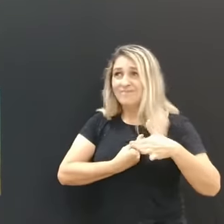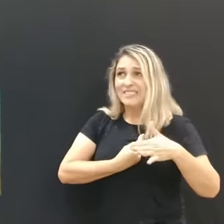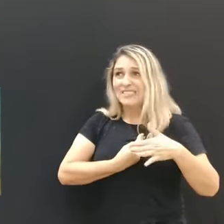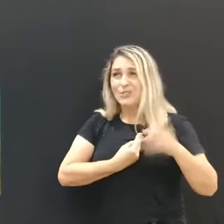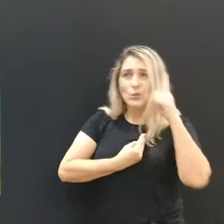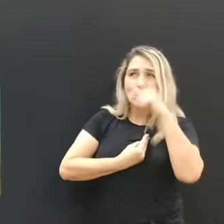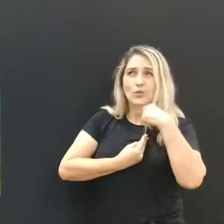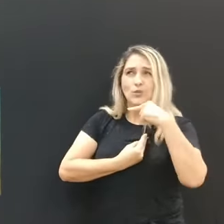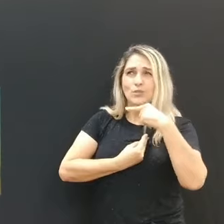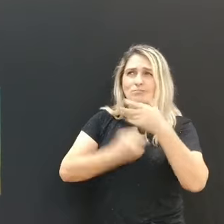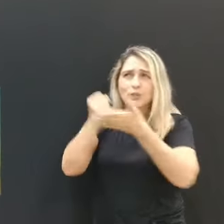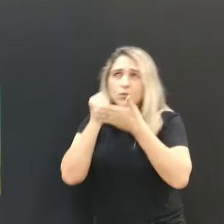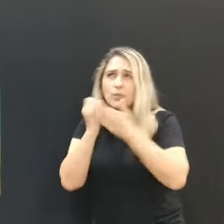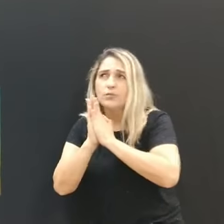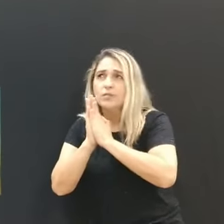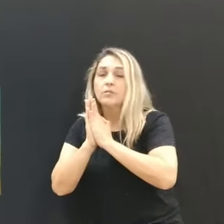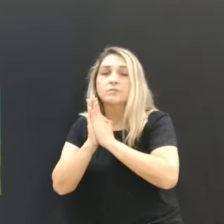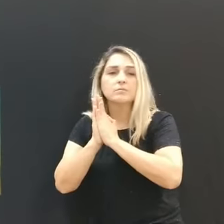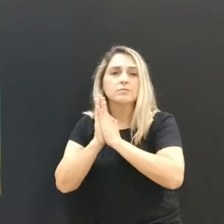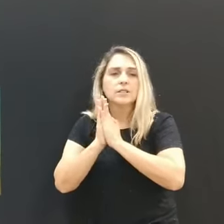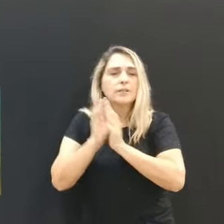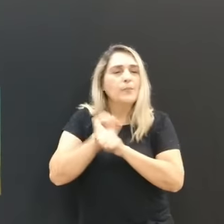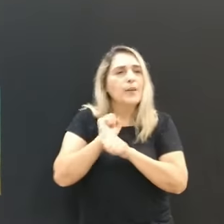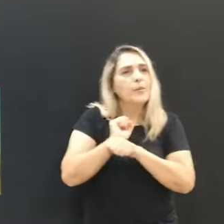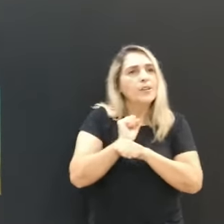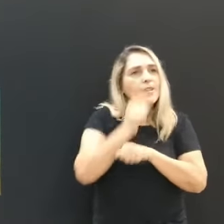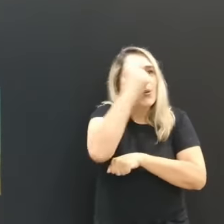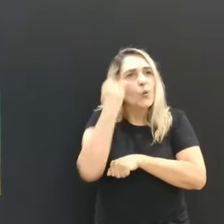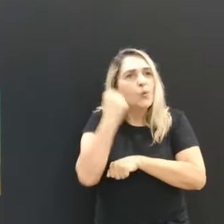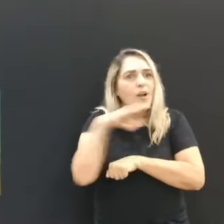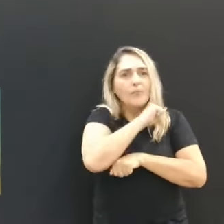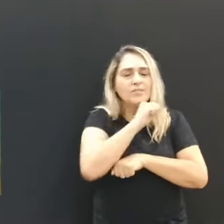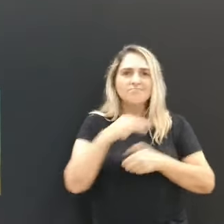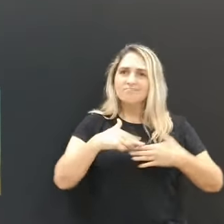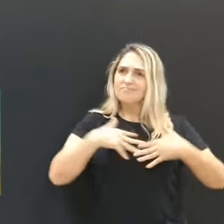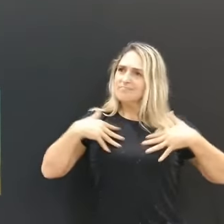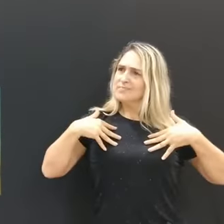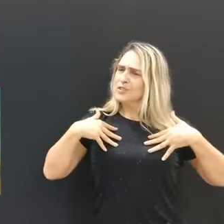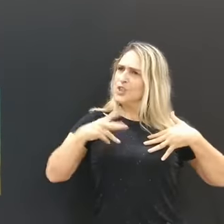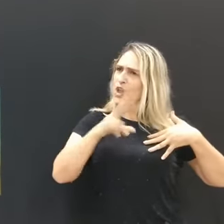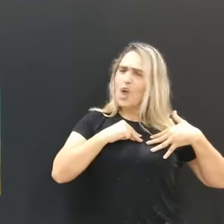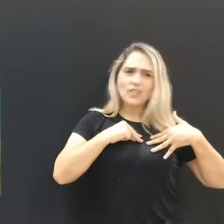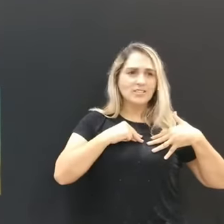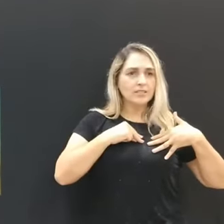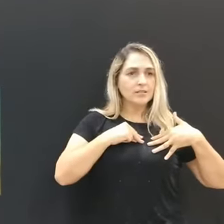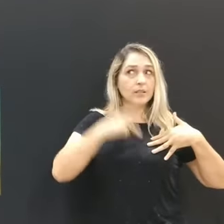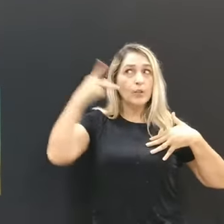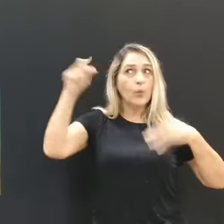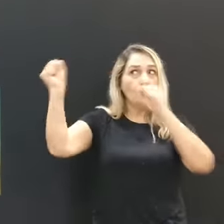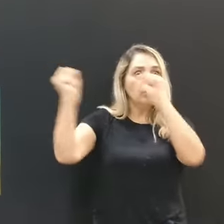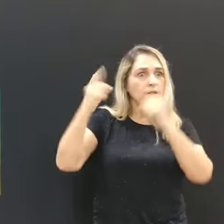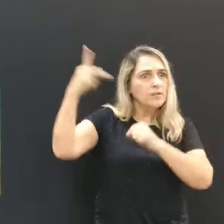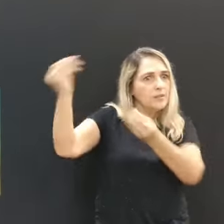mudança. Nós dependemos do Senhor, precisamos dele. Podemos conversar com o Senhor. É interessante porque às vezes nós passamos